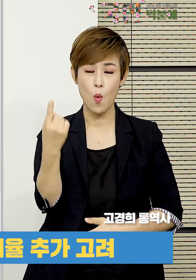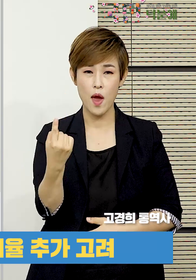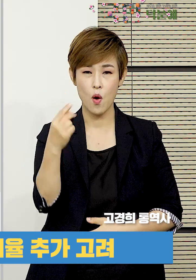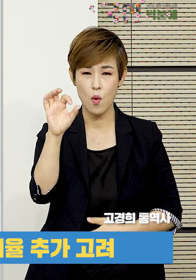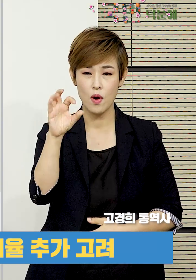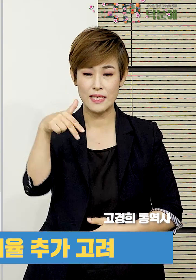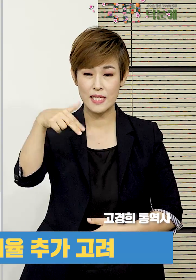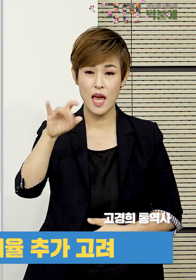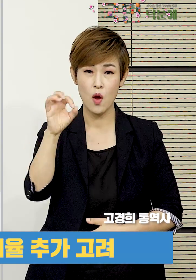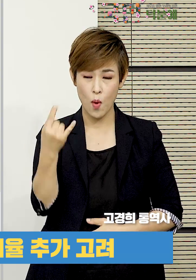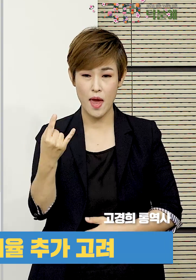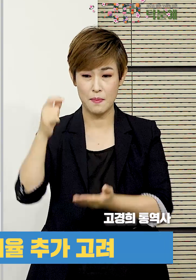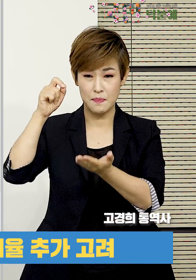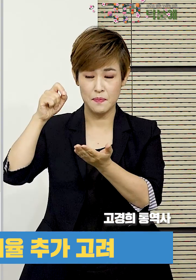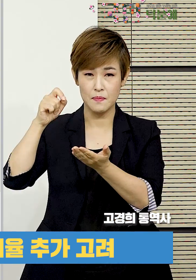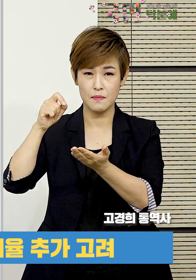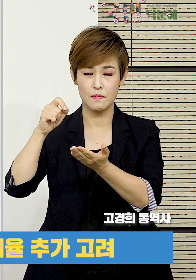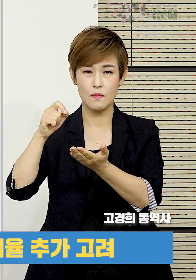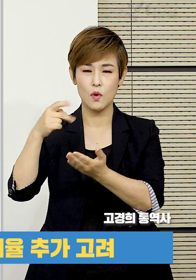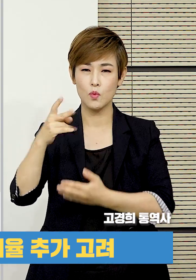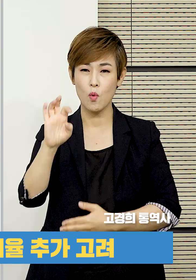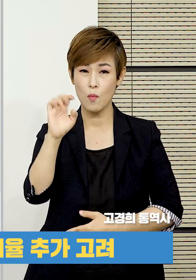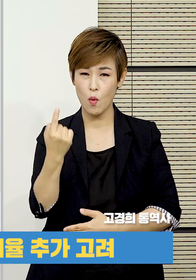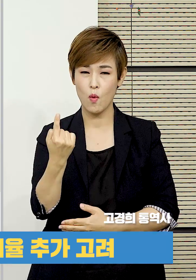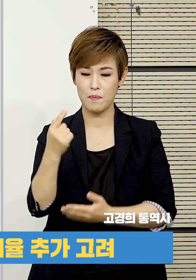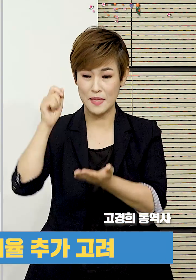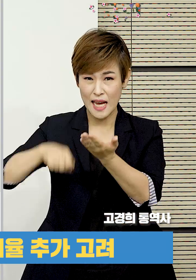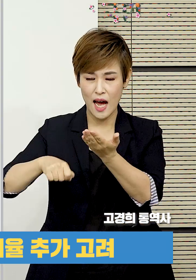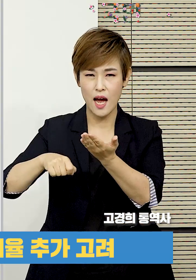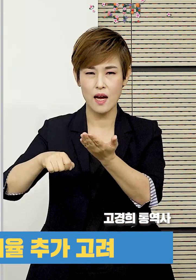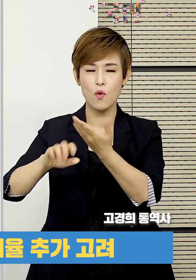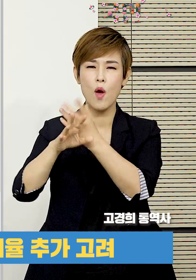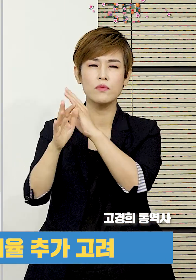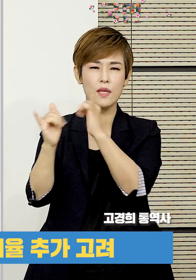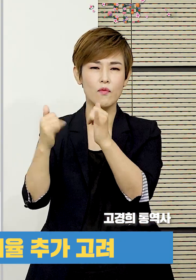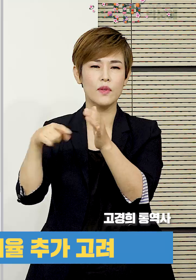비자가 외국 국적 동포를 위한 비자입니다. 그런데 아까도